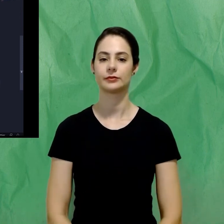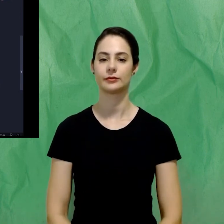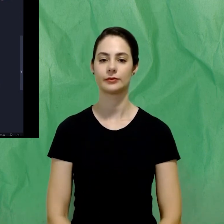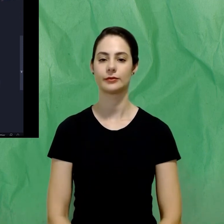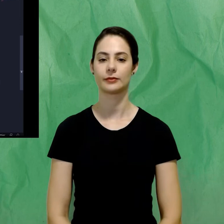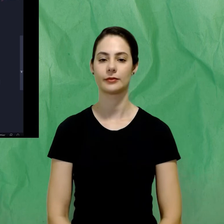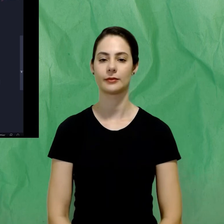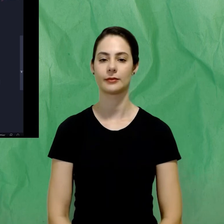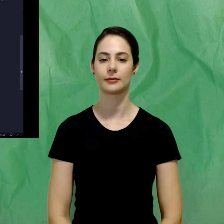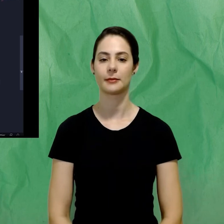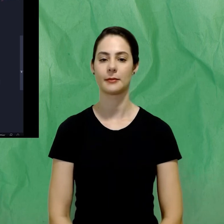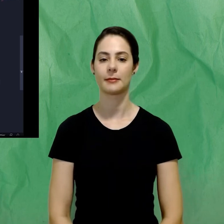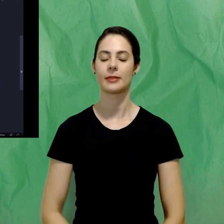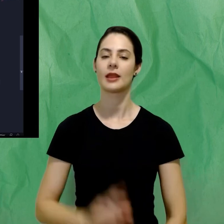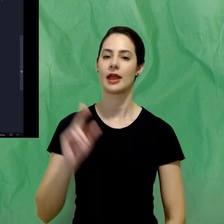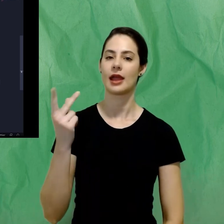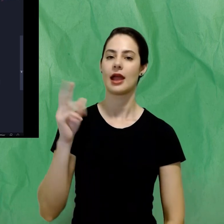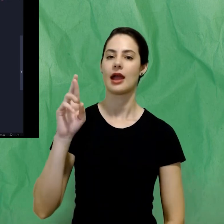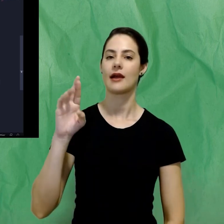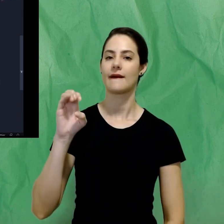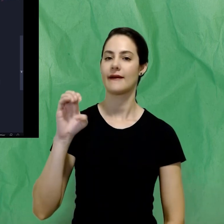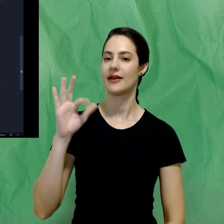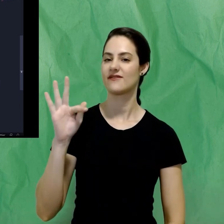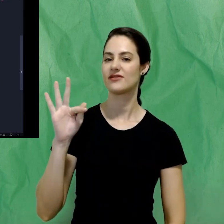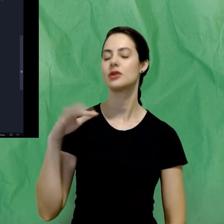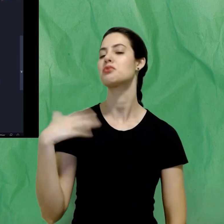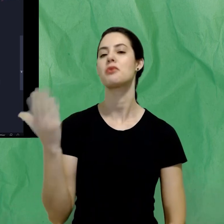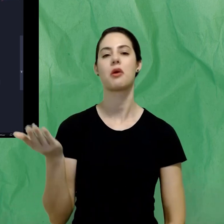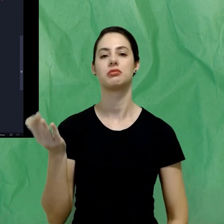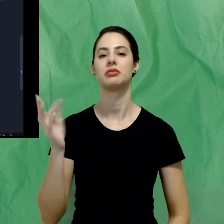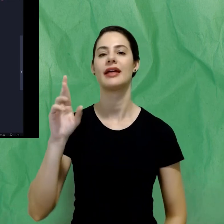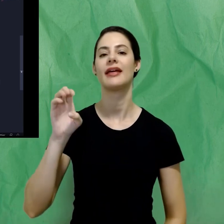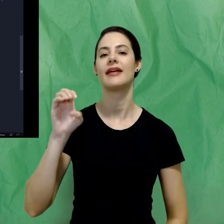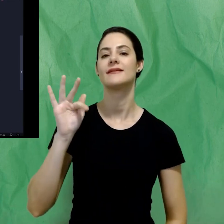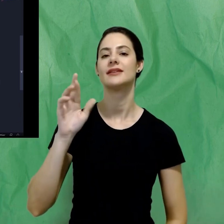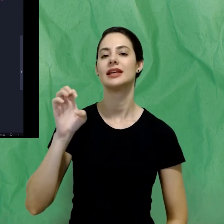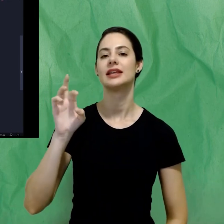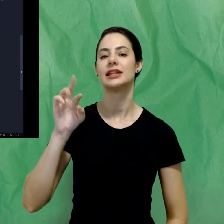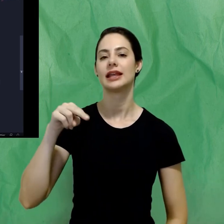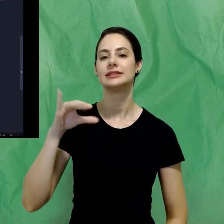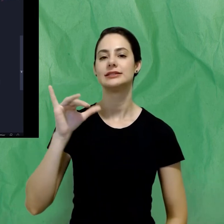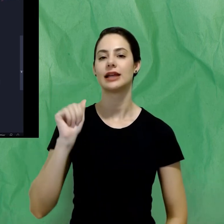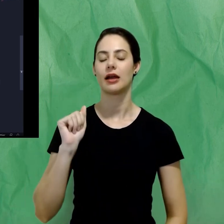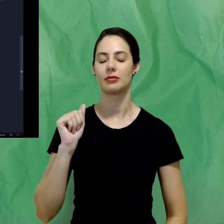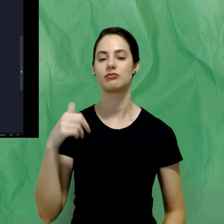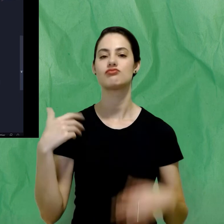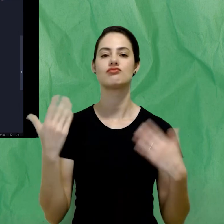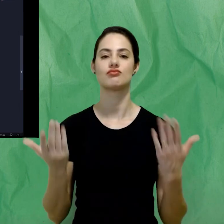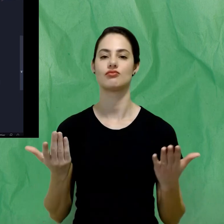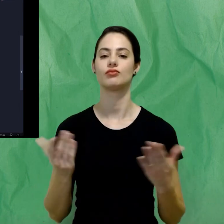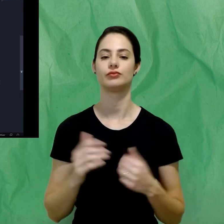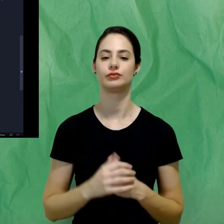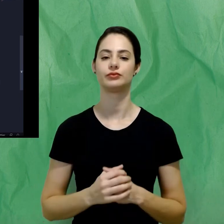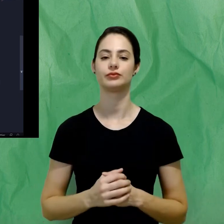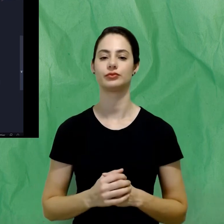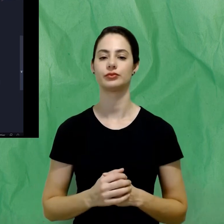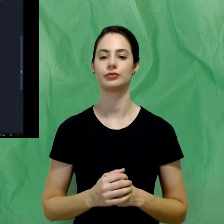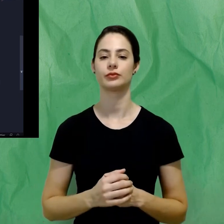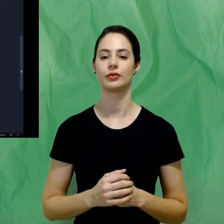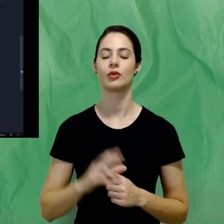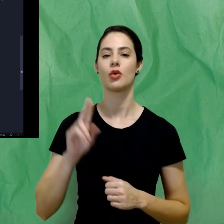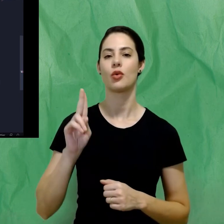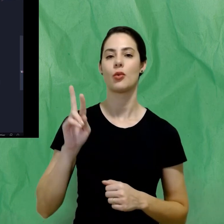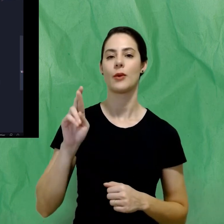E o href desse link vai ser quem? Ou seja, qual que é a referência que esse link vai estar puxando? O link vai puxar